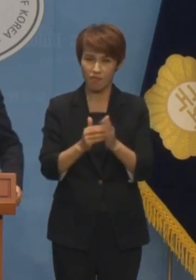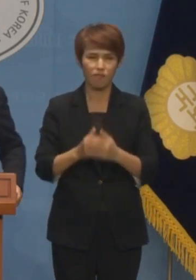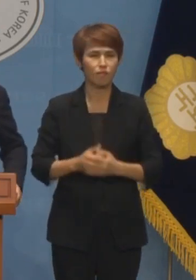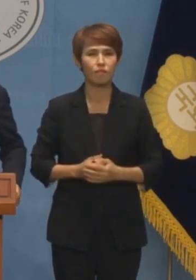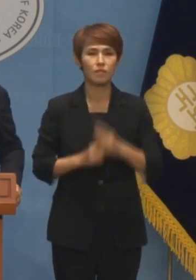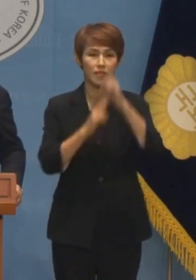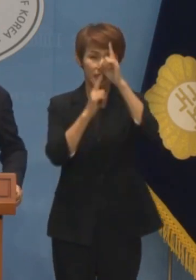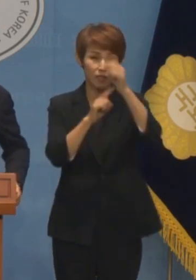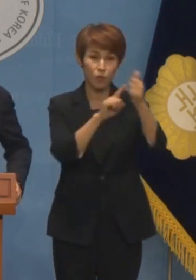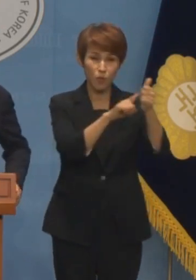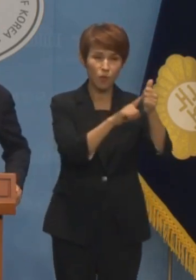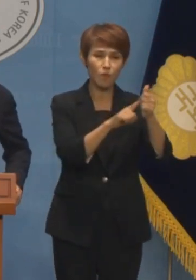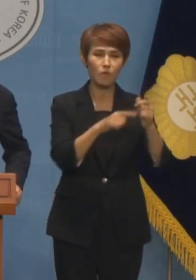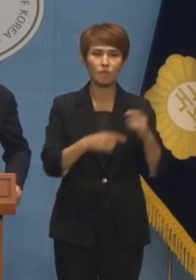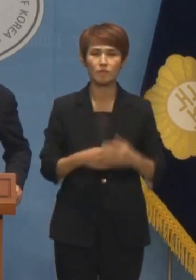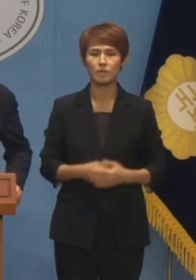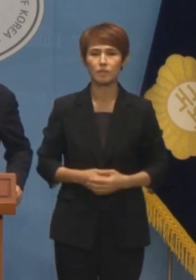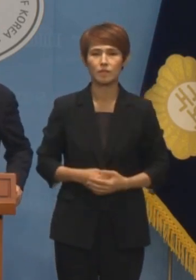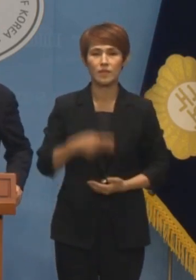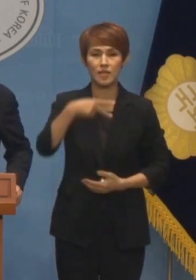이종호는 이 3부를 또 뭐라고